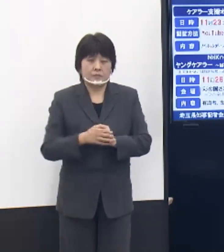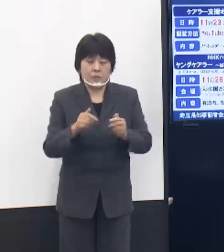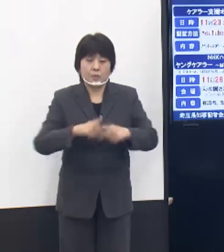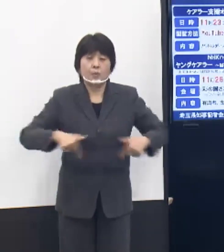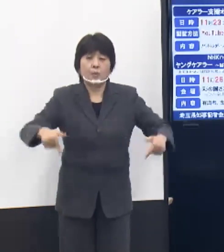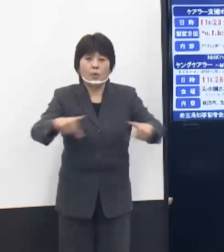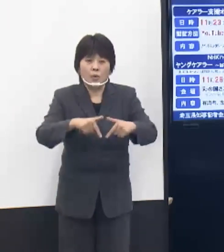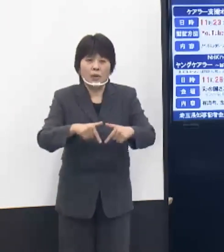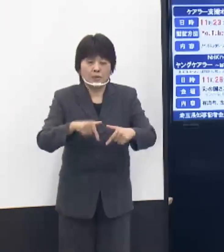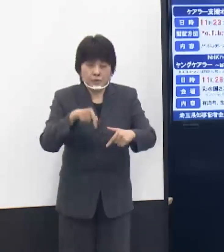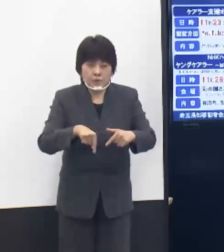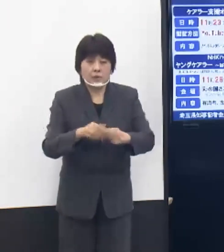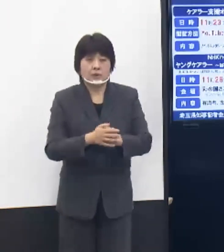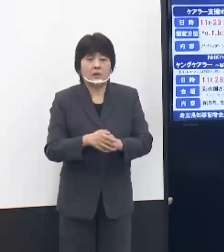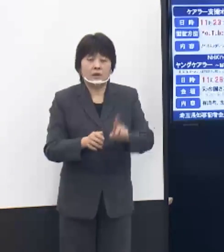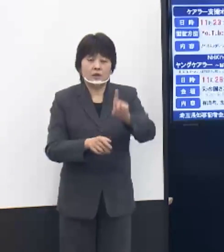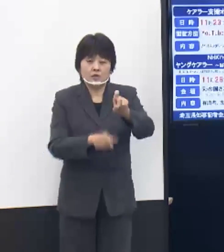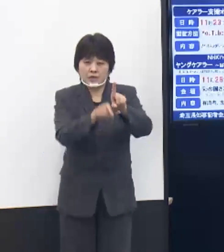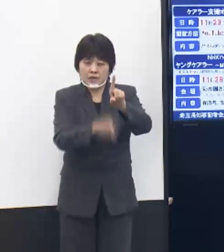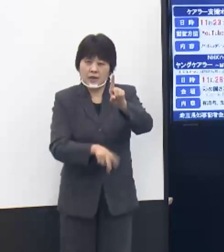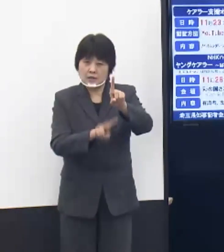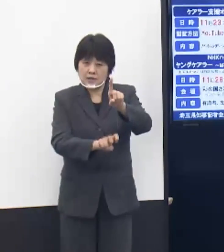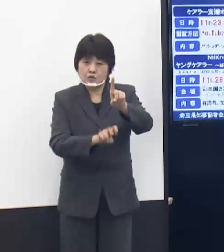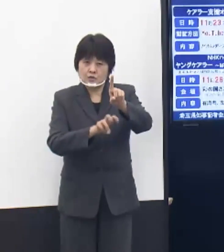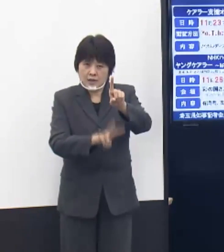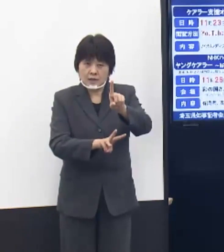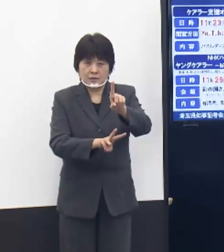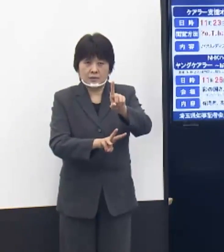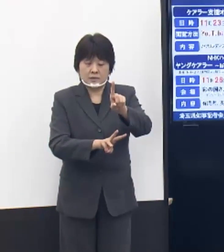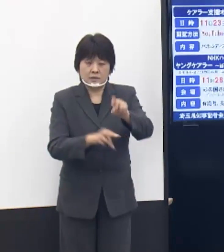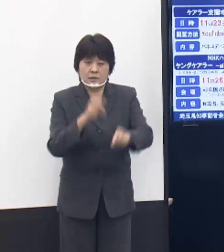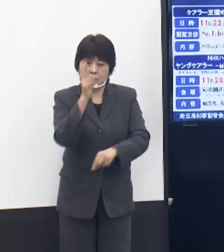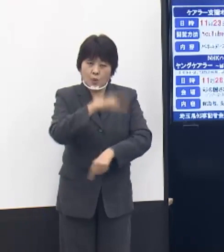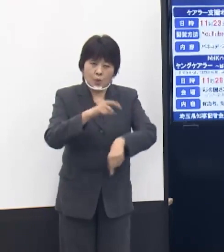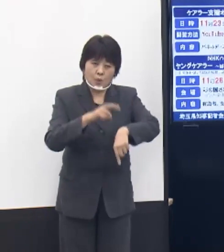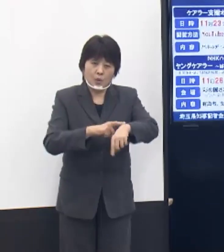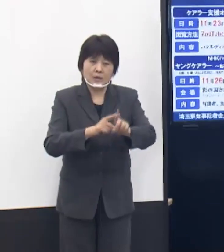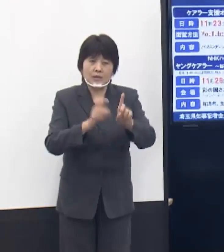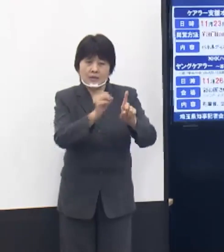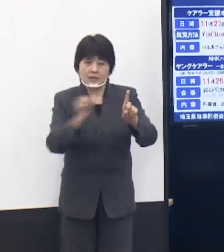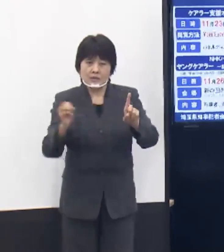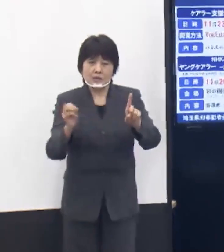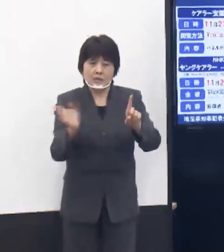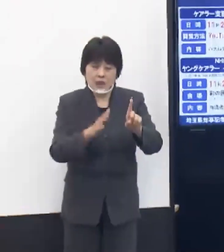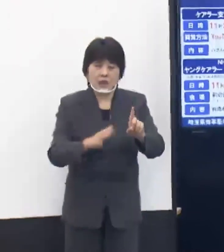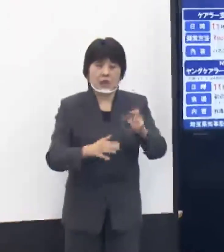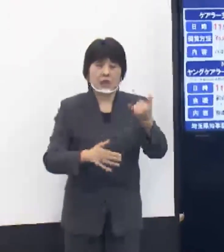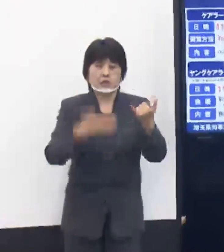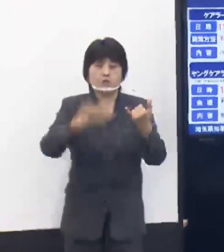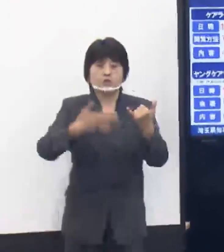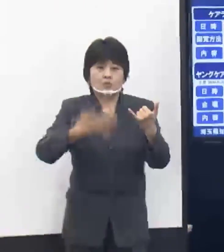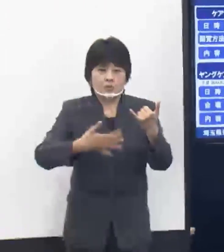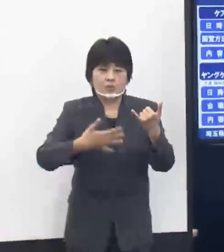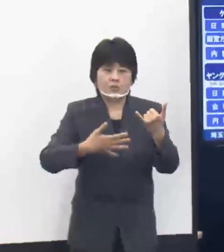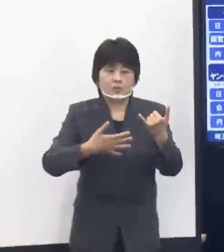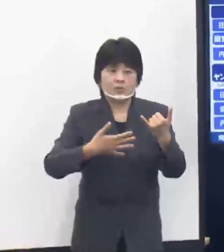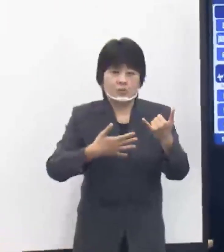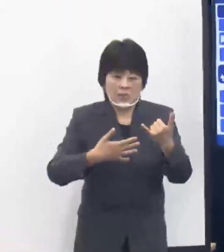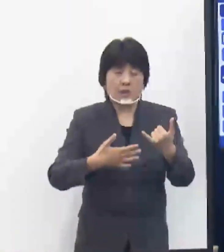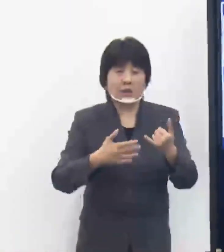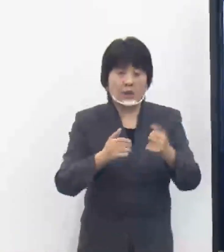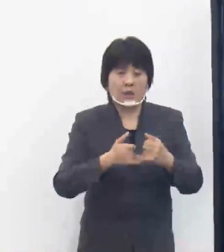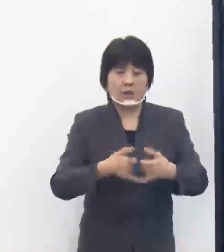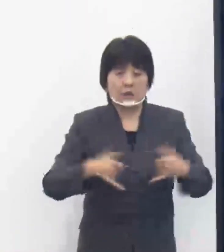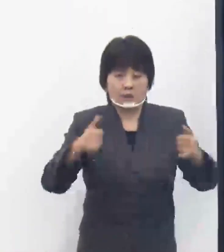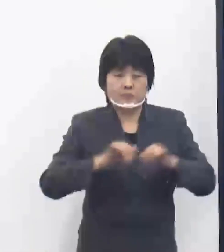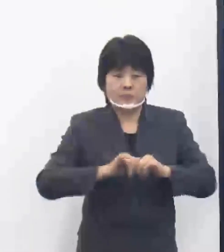ますけれども、11月23日午後1時より YouTube によるライブ配信をさ